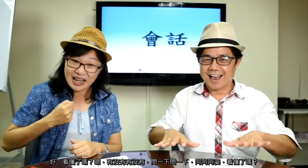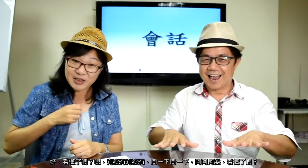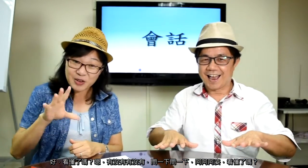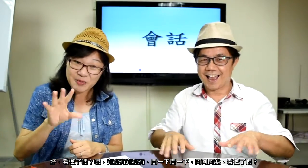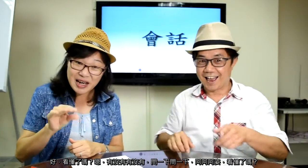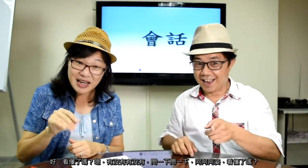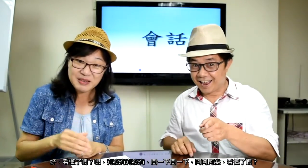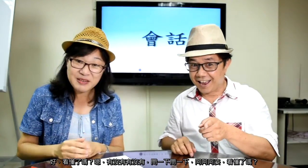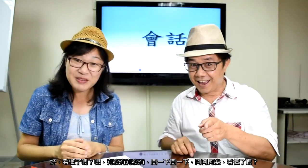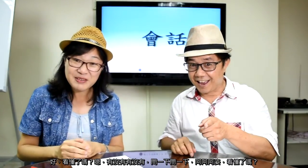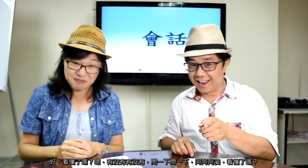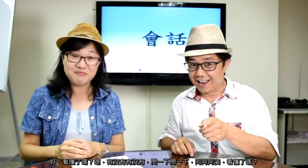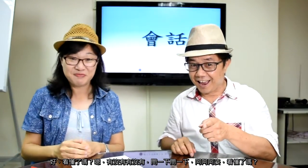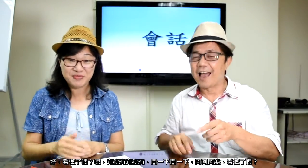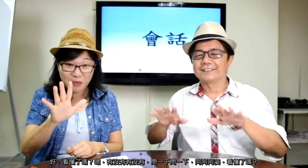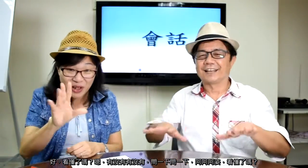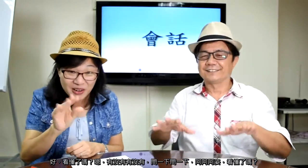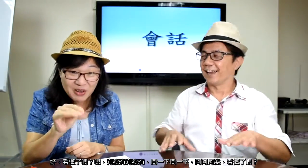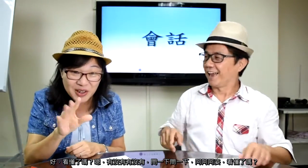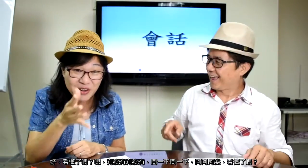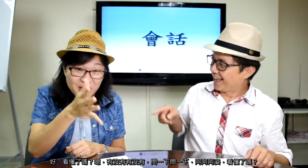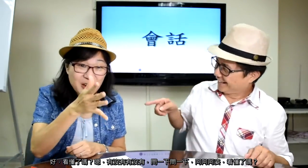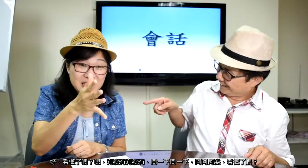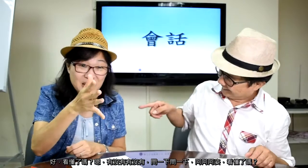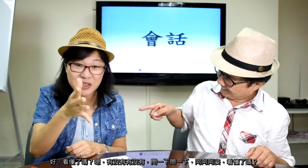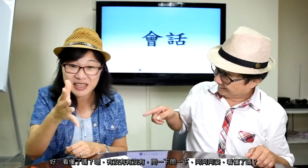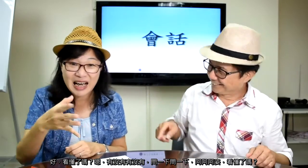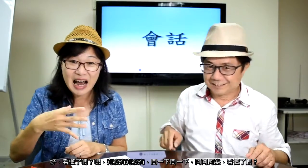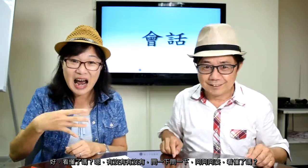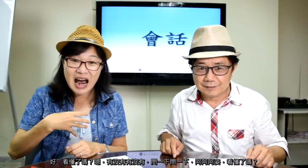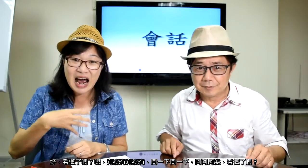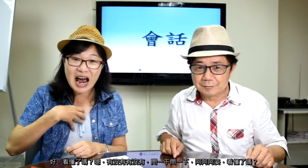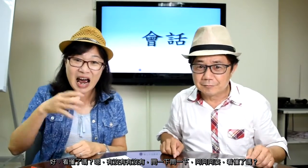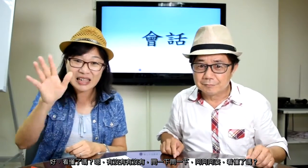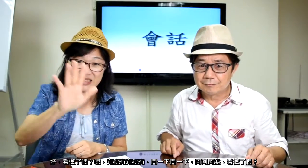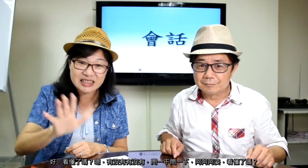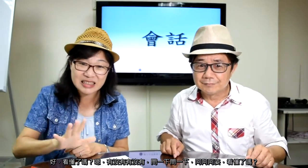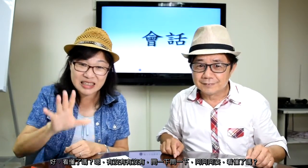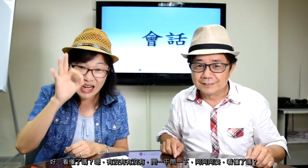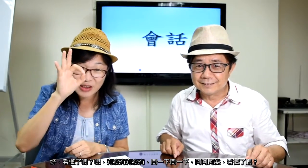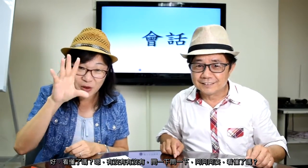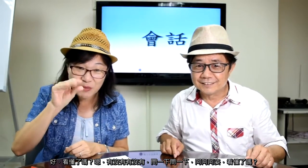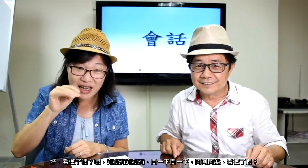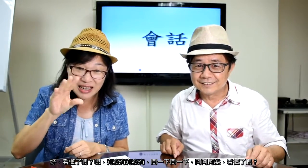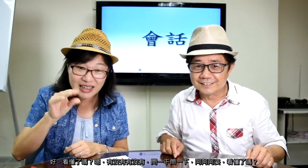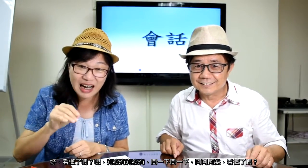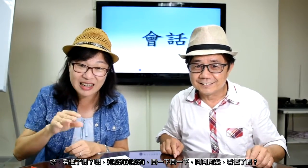看懂了吗？嗯，有没有？问一下，阿芝看懂了吗？